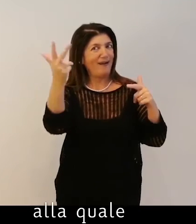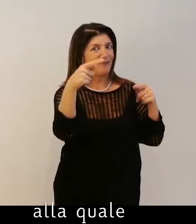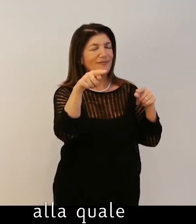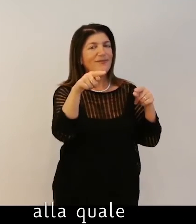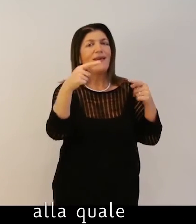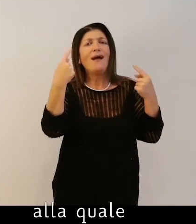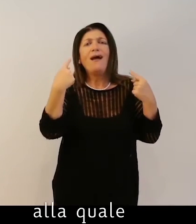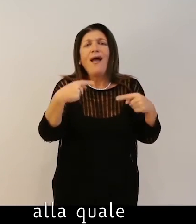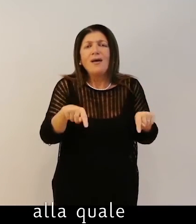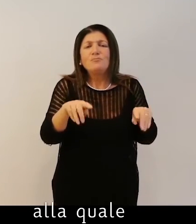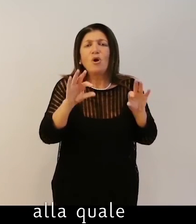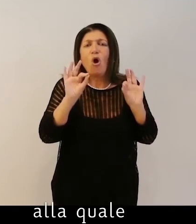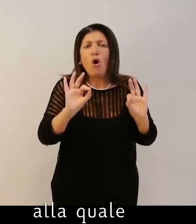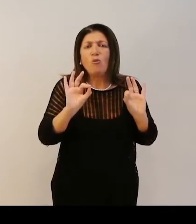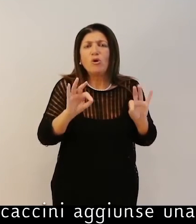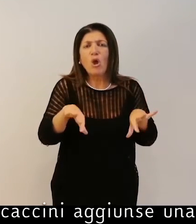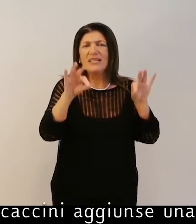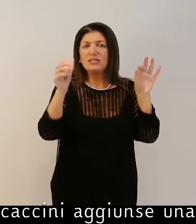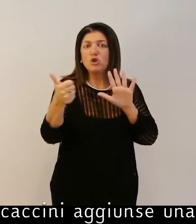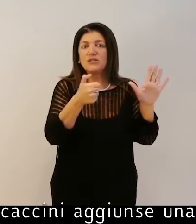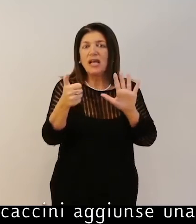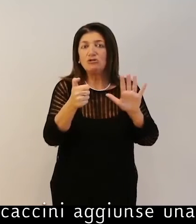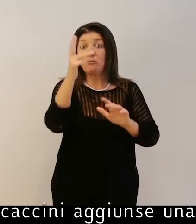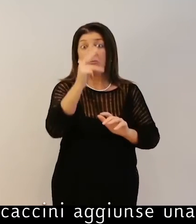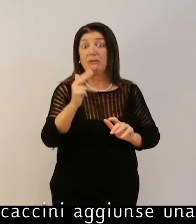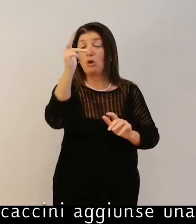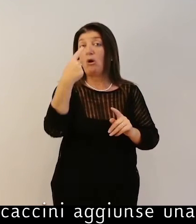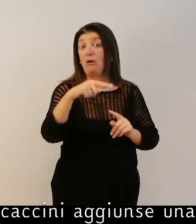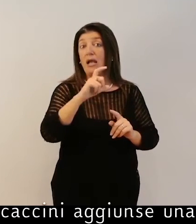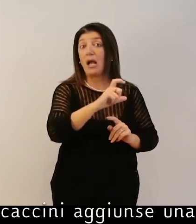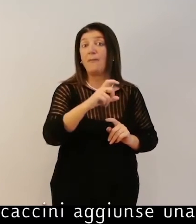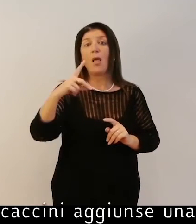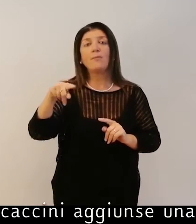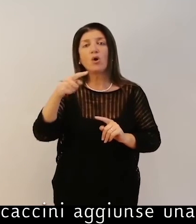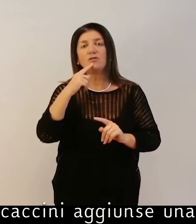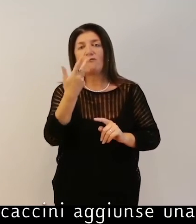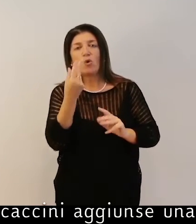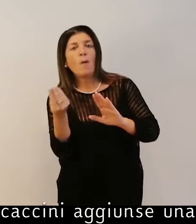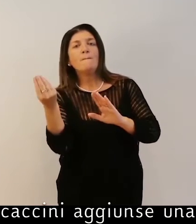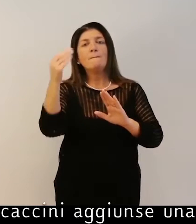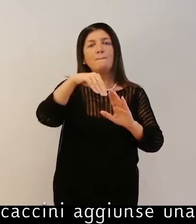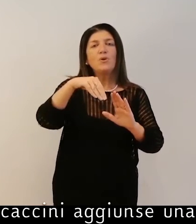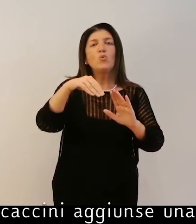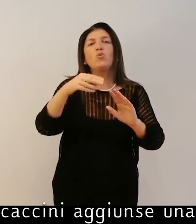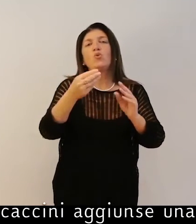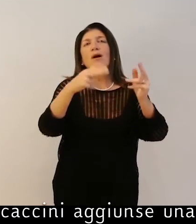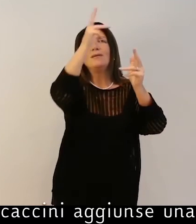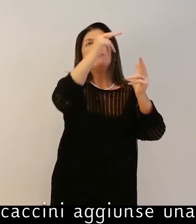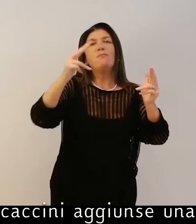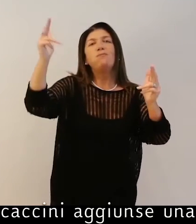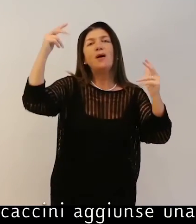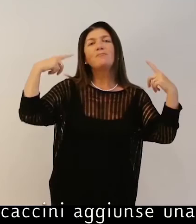alla quale all'inizio del Seicento Camillo Procaccini aggiunse una corona di angeli nella parte